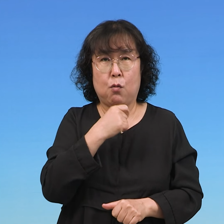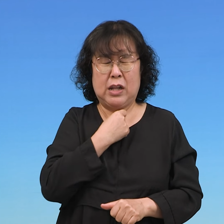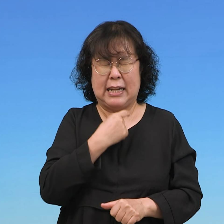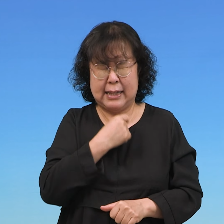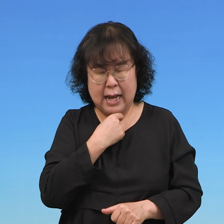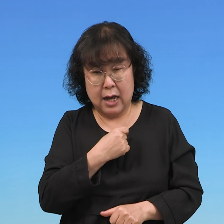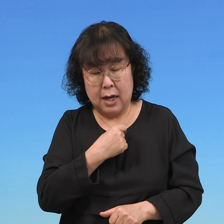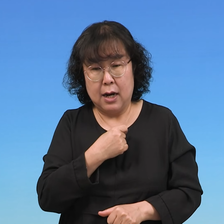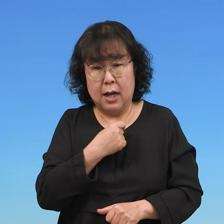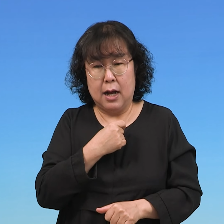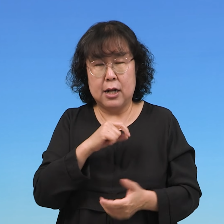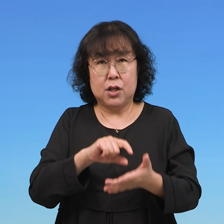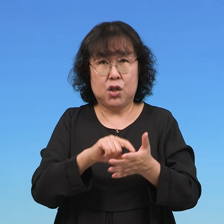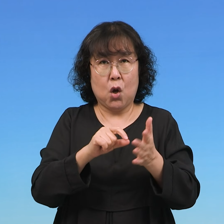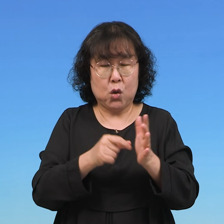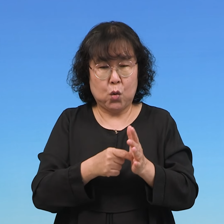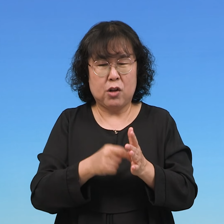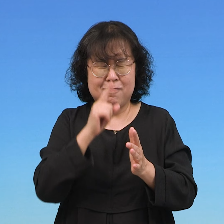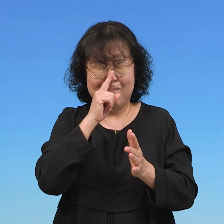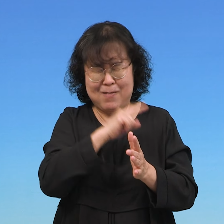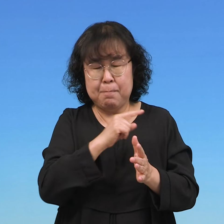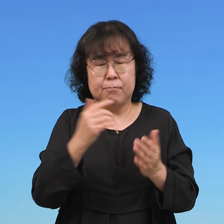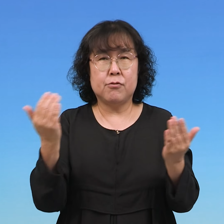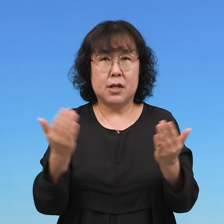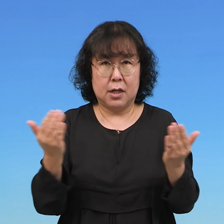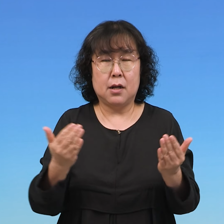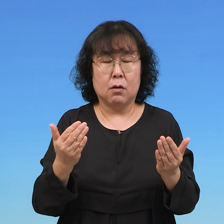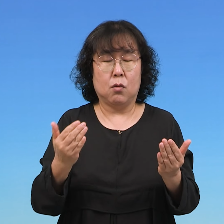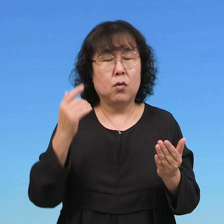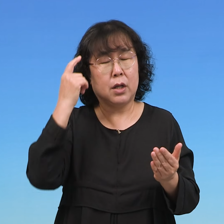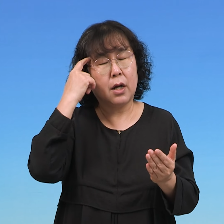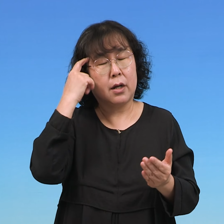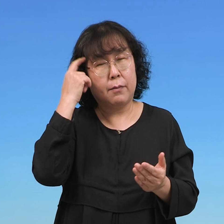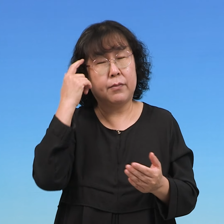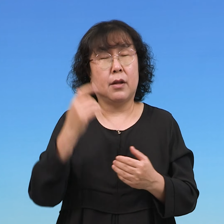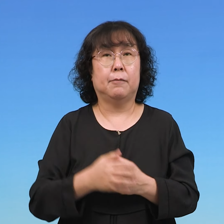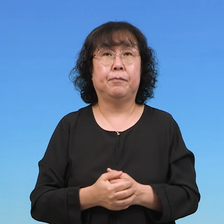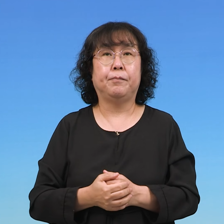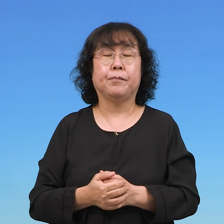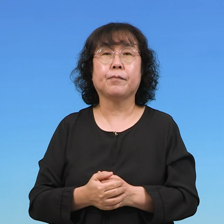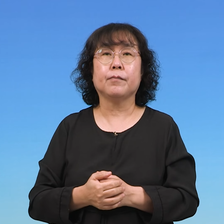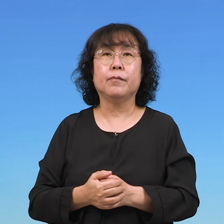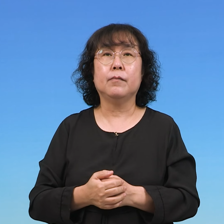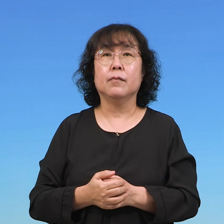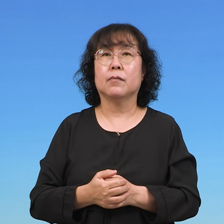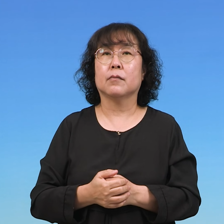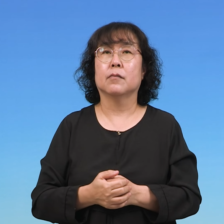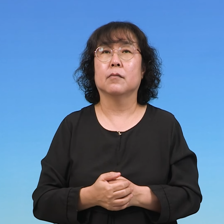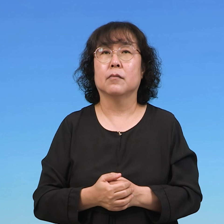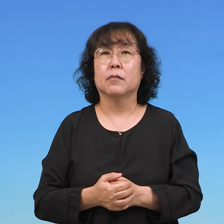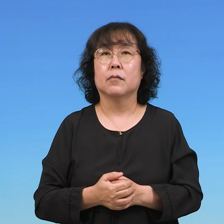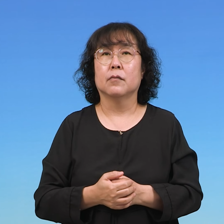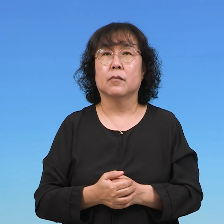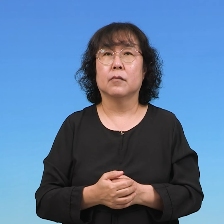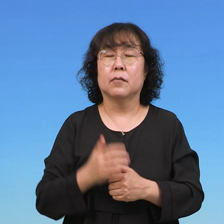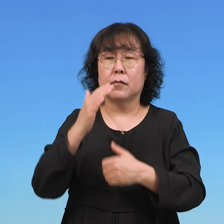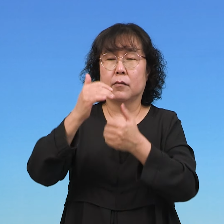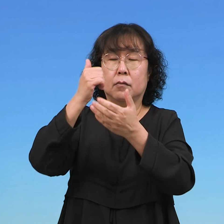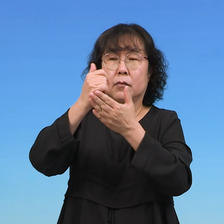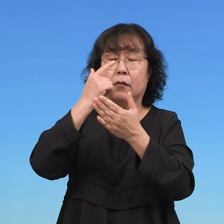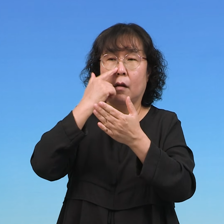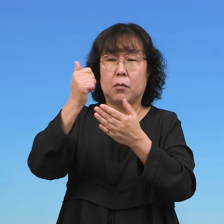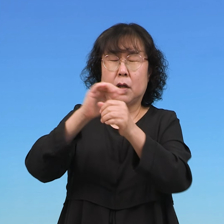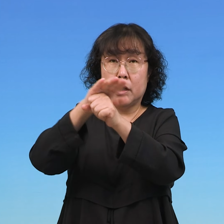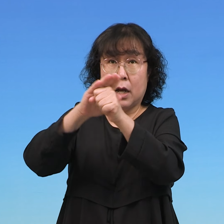이럴 정도로 이거는 패륜적인 짓이라는 겁니다. 그 하나님 아버지 지금 사랑을 예수님이